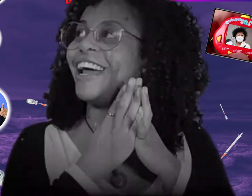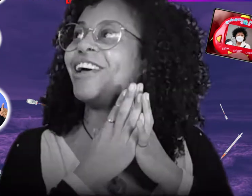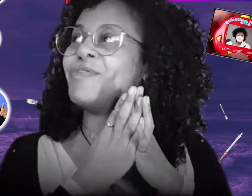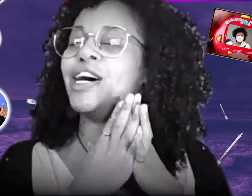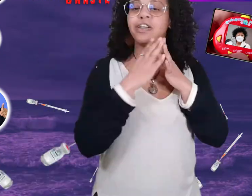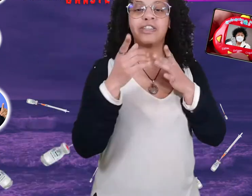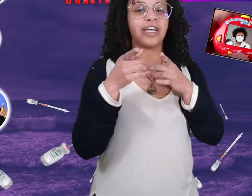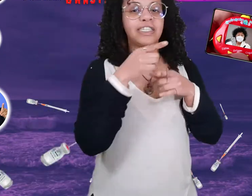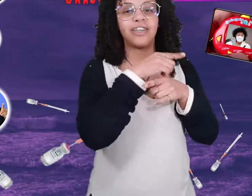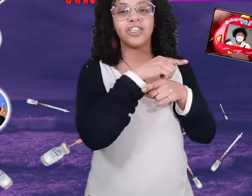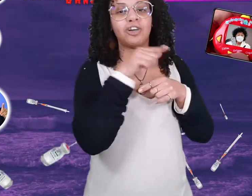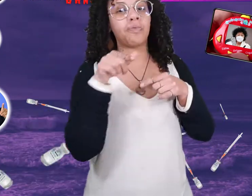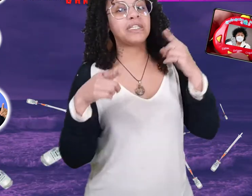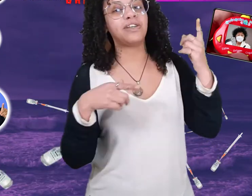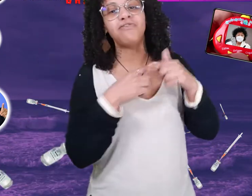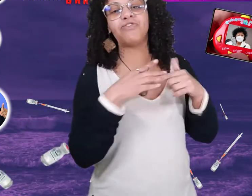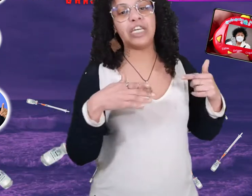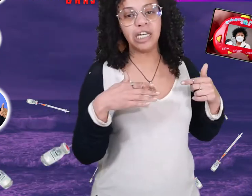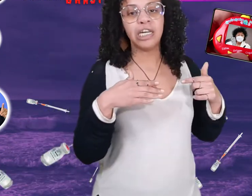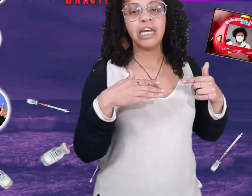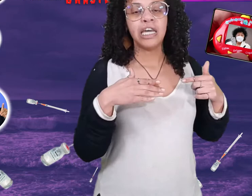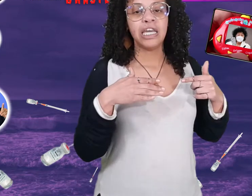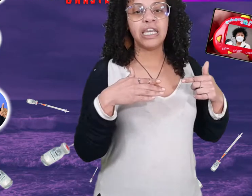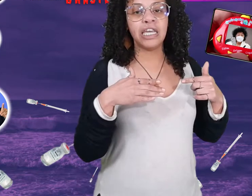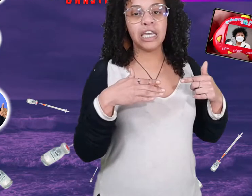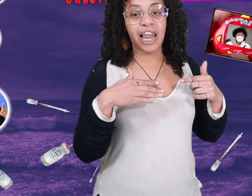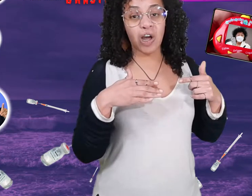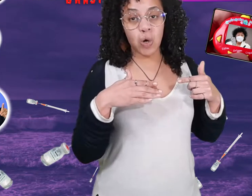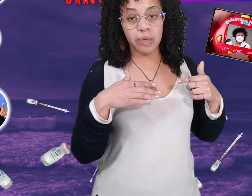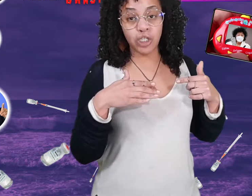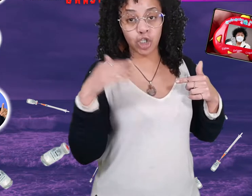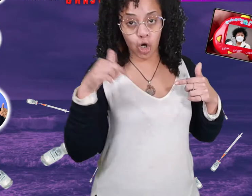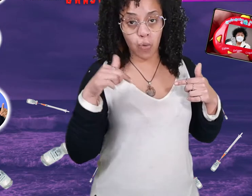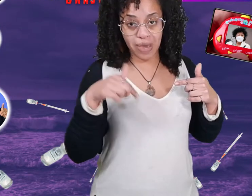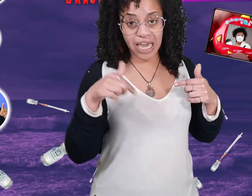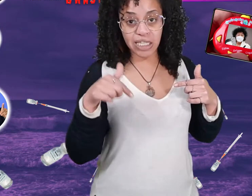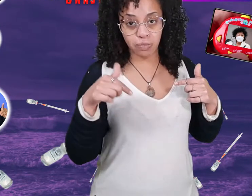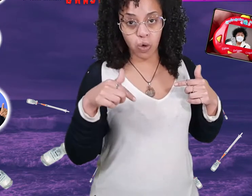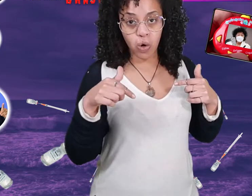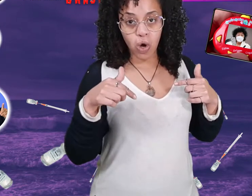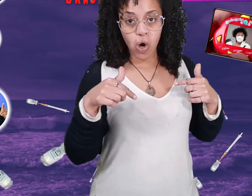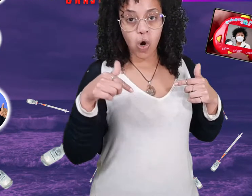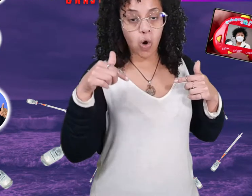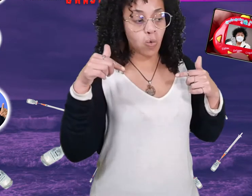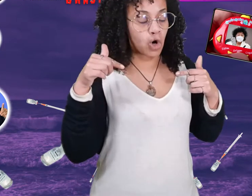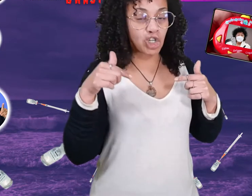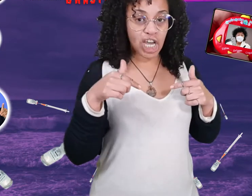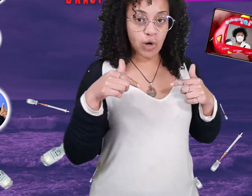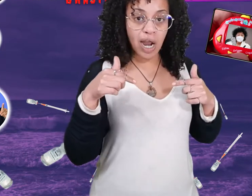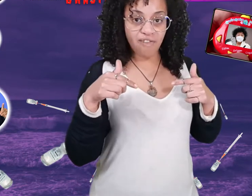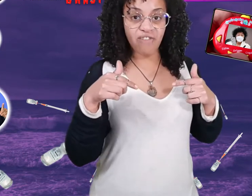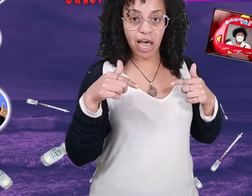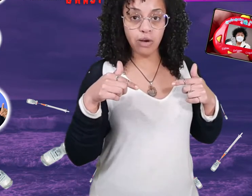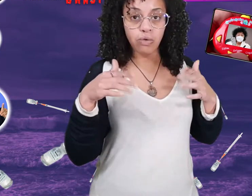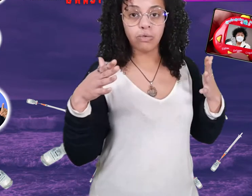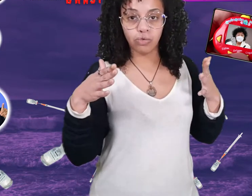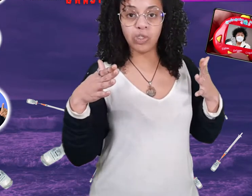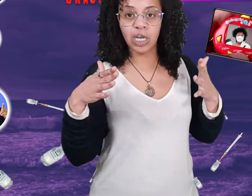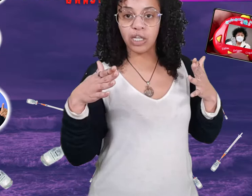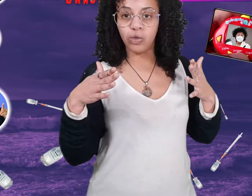crer, mano. Então essa história já começa no fim. E ela começou mesmo com o Rogério Carvalho, um dos